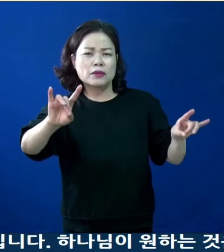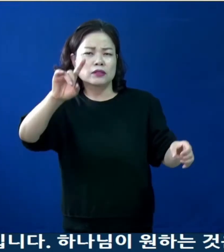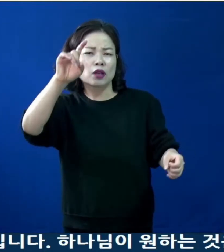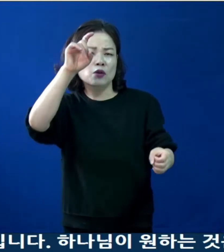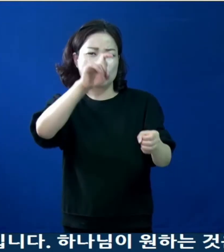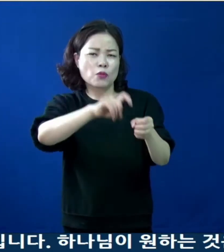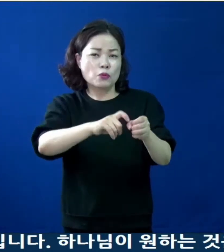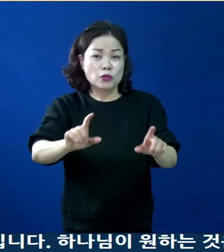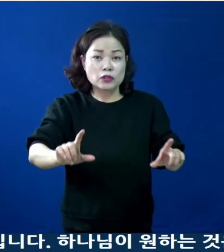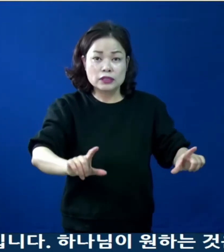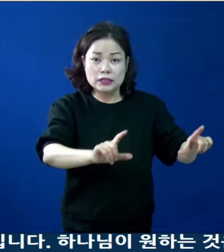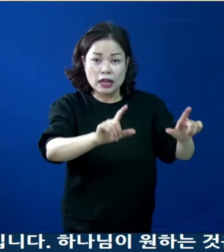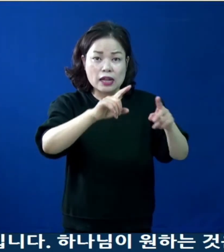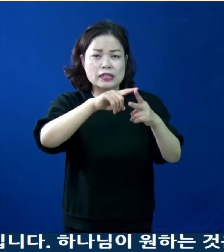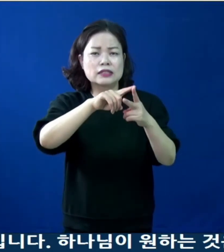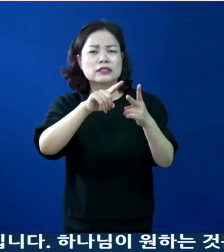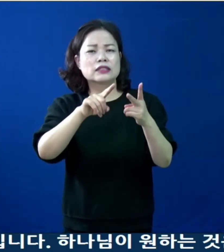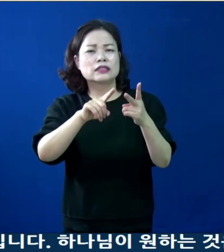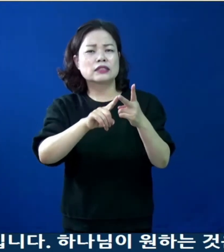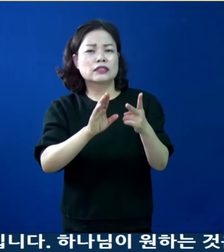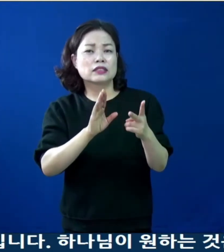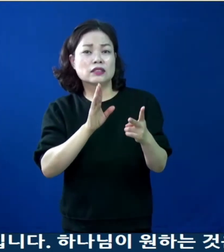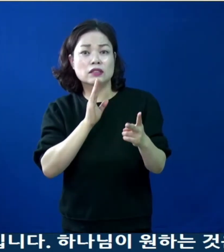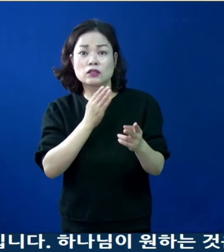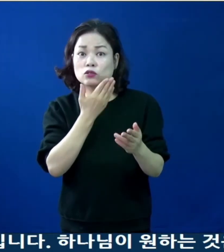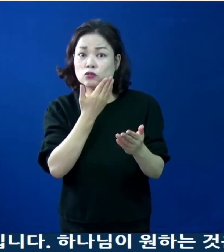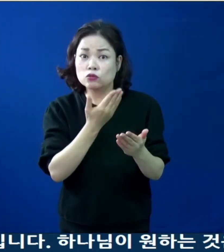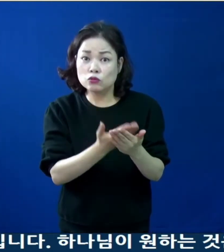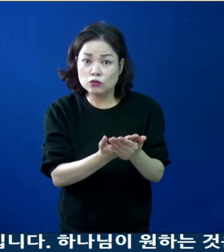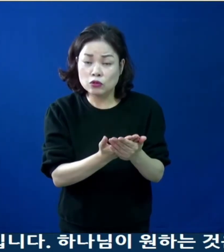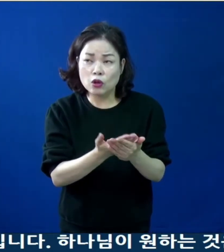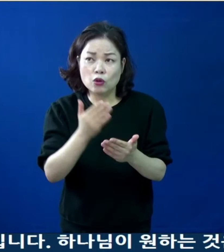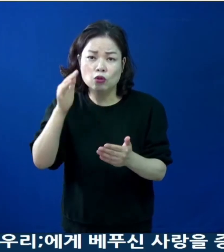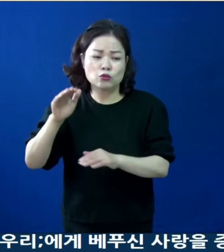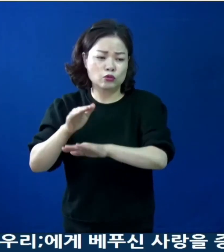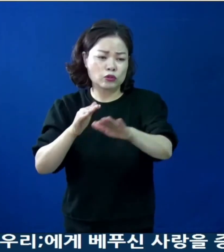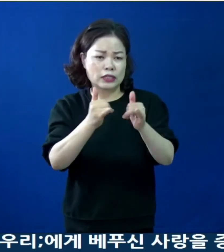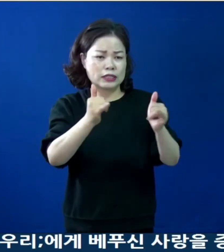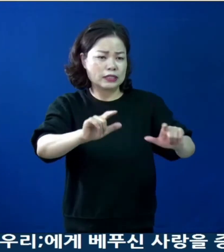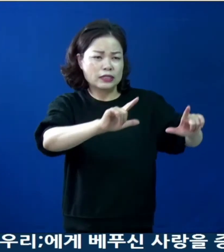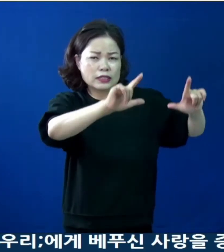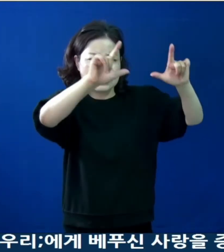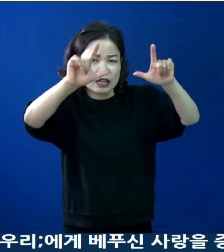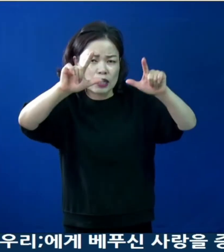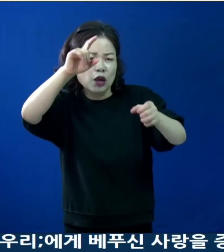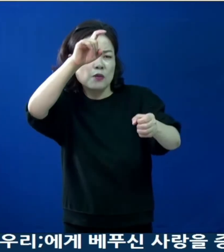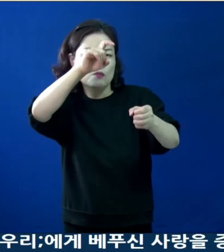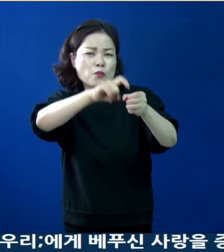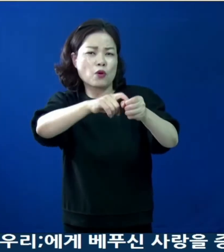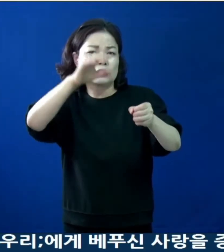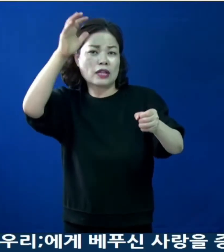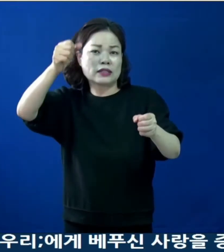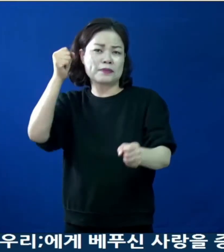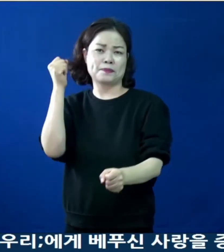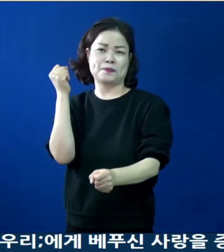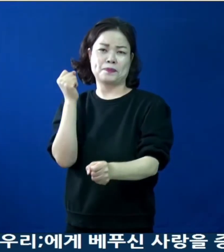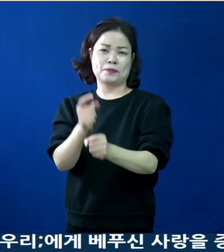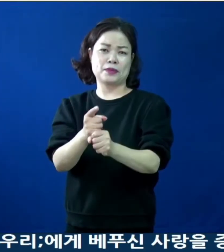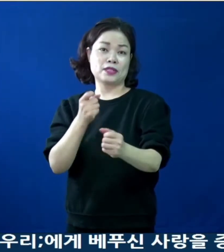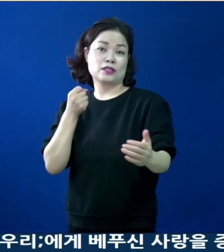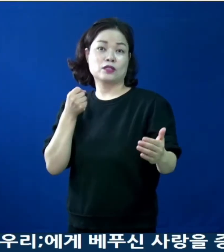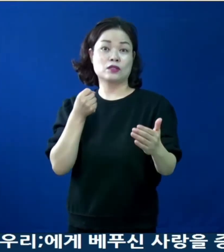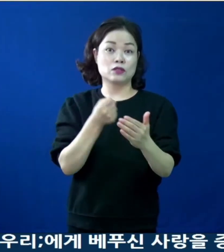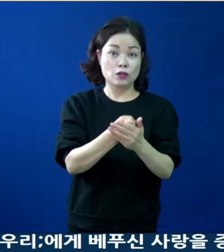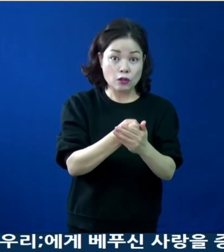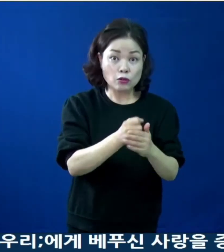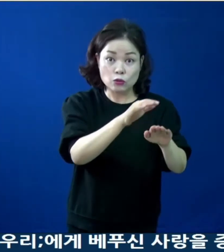가지고 살든지 정작 중요한 것은 우리의 인생의 목적을 하나님께서 이미 정해